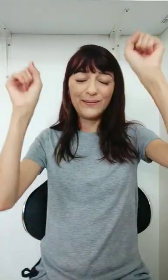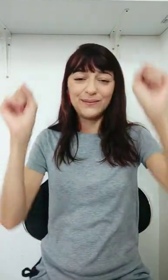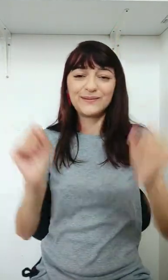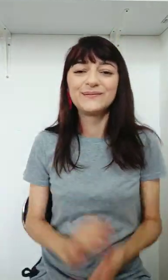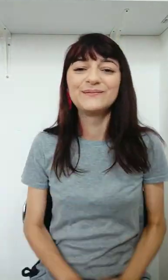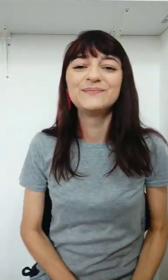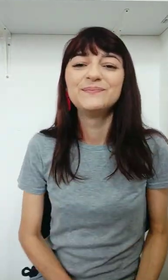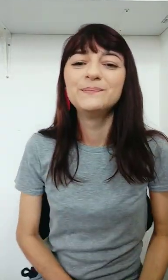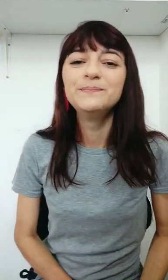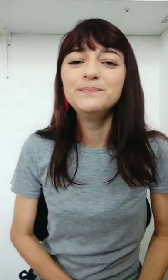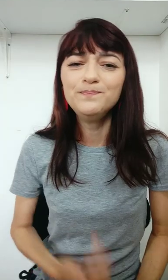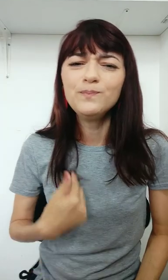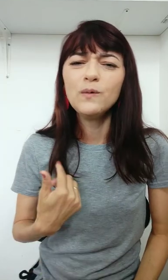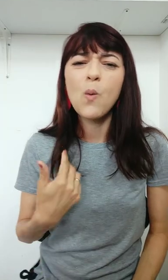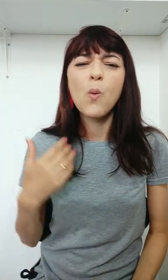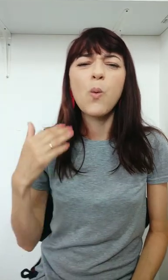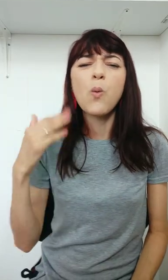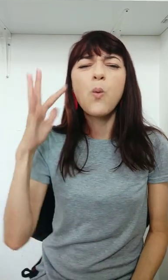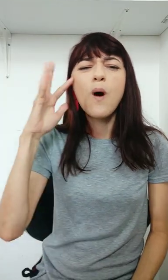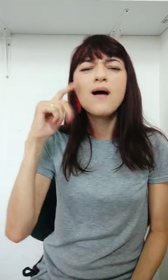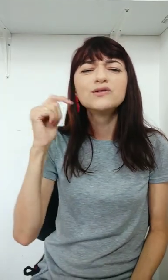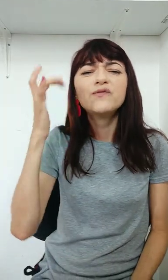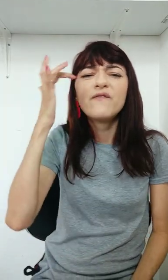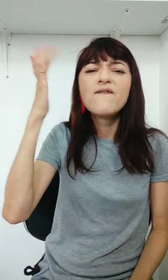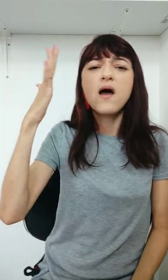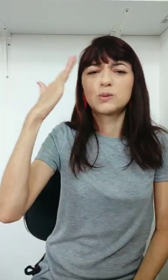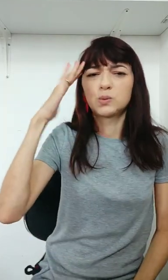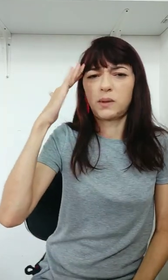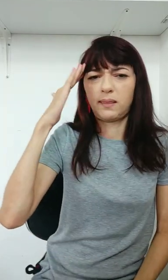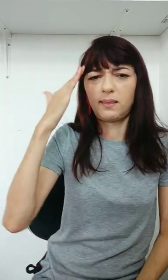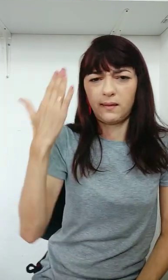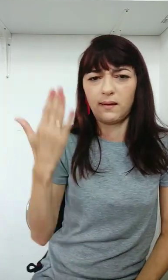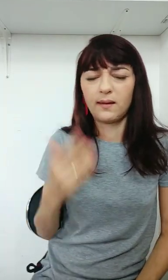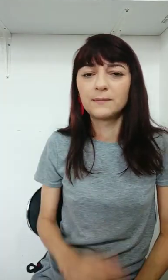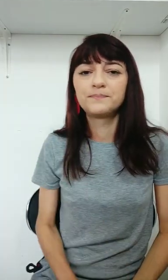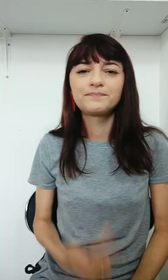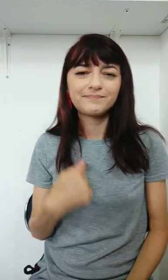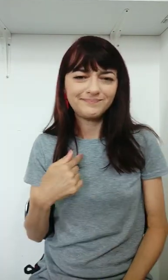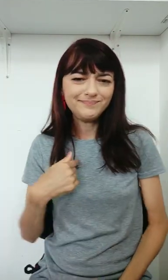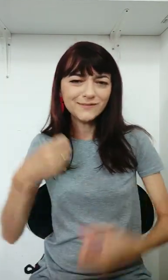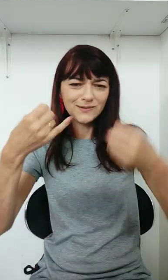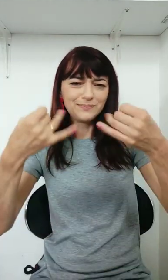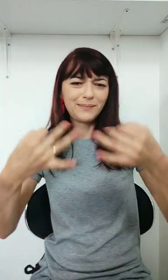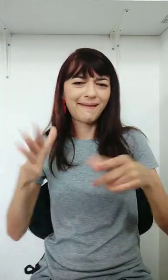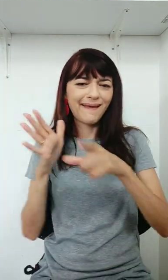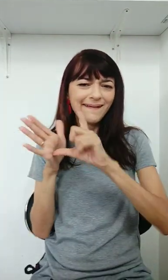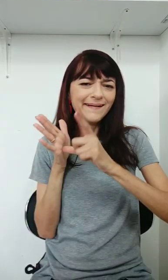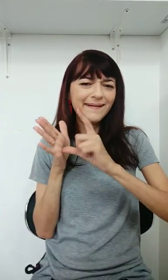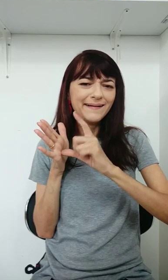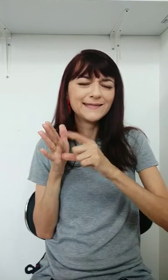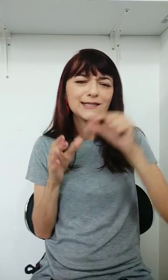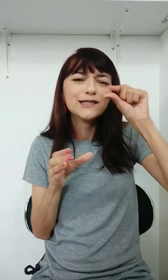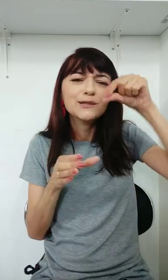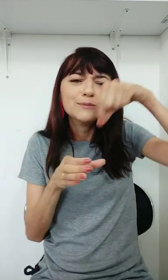exemplo da árvore, por isso que eu sempre falo ele com vocês, né? Eu acho que é um exemplo fácil de vocês entenderem e compreenderem,